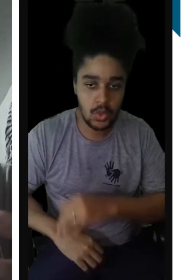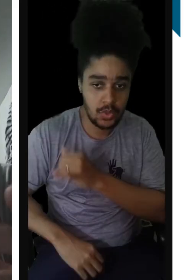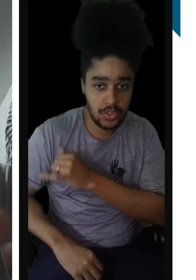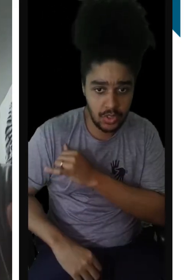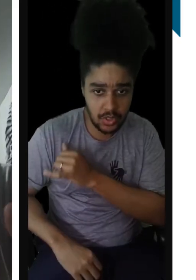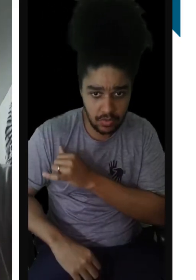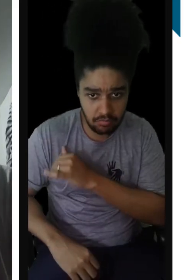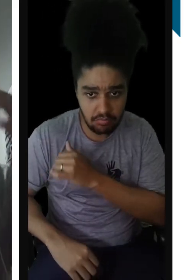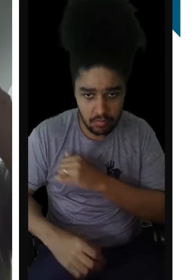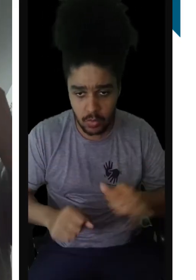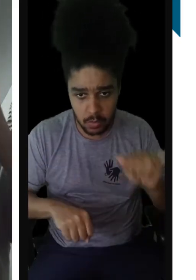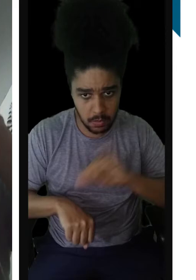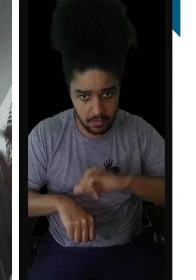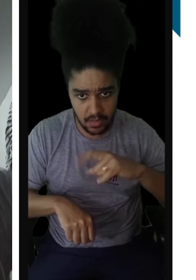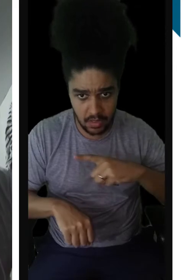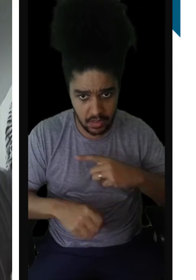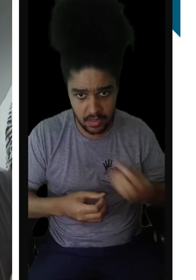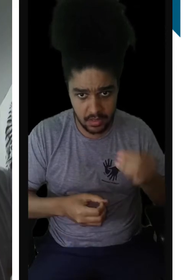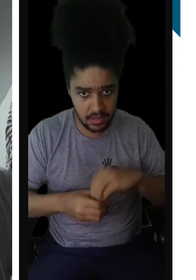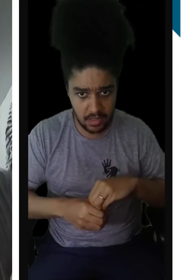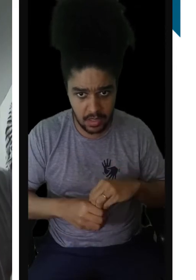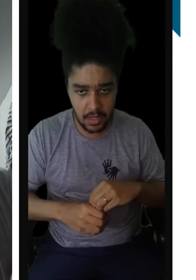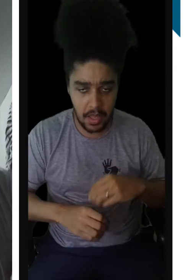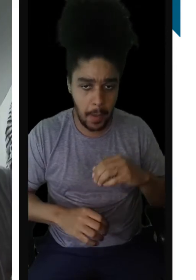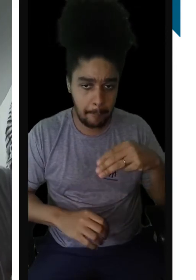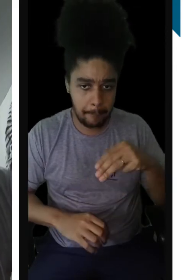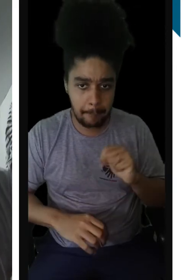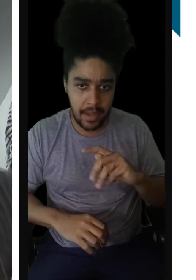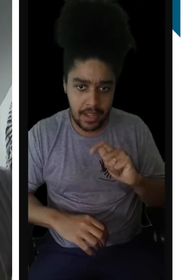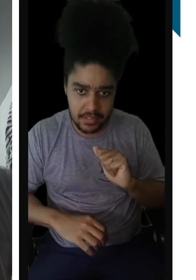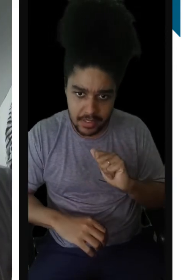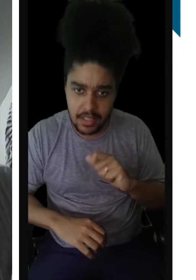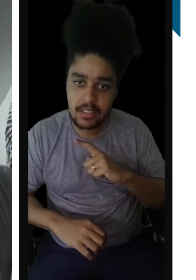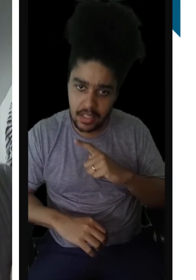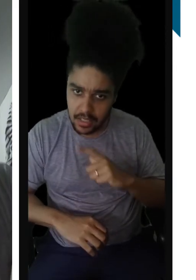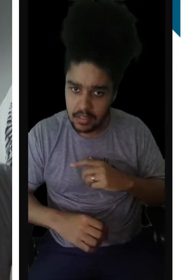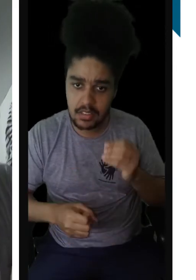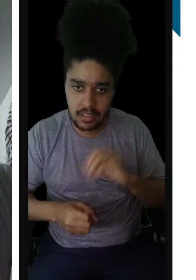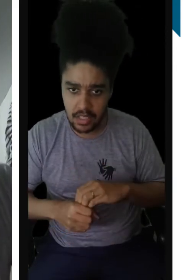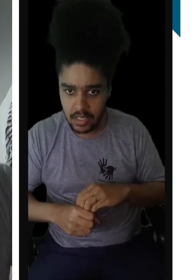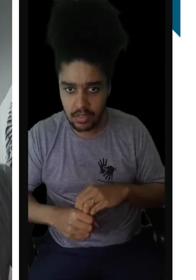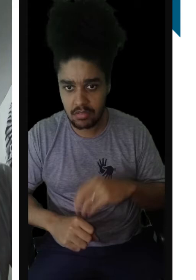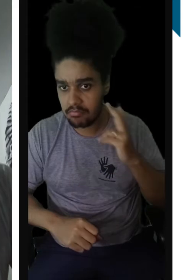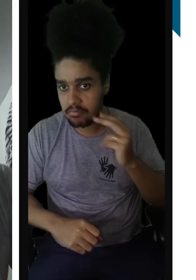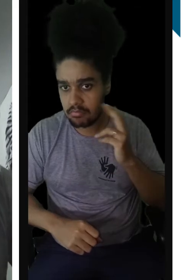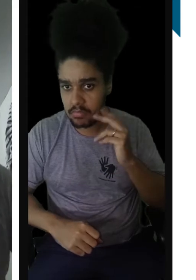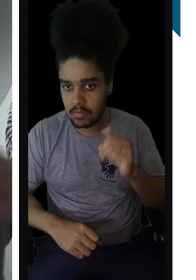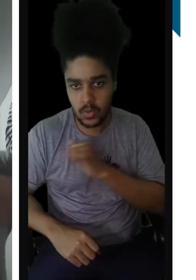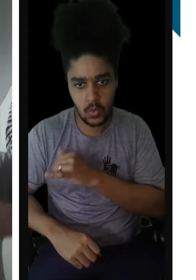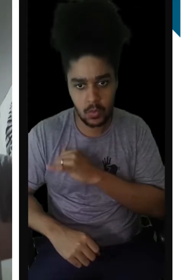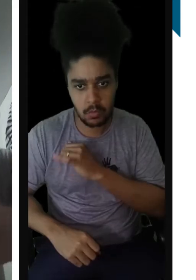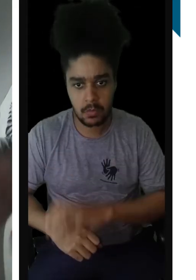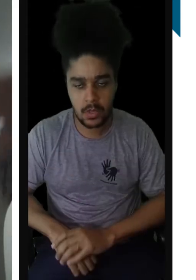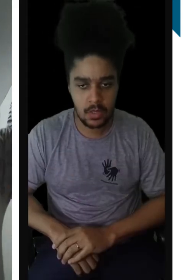de Janeiro, a capital, tem dentro dela áreas de mata atlântica, né, que é a vegetação natural do Rio de Janeiro,